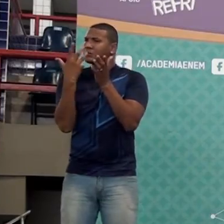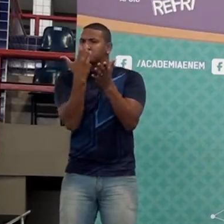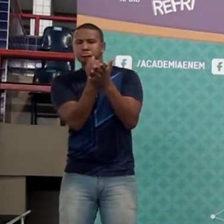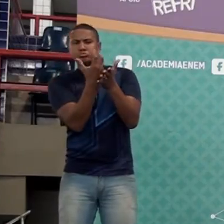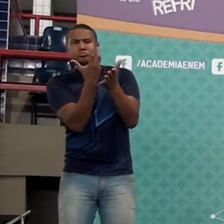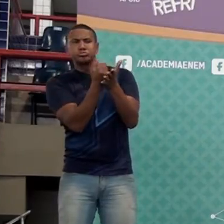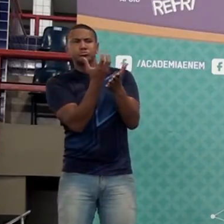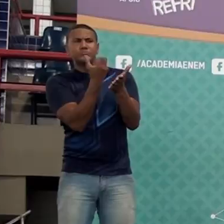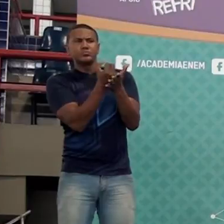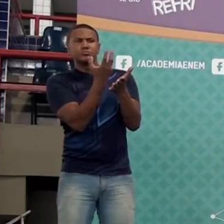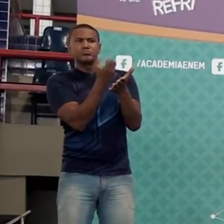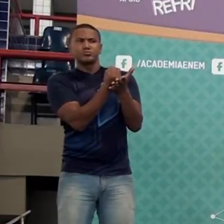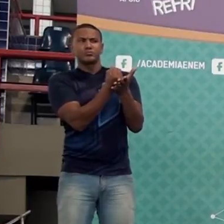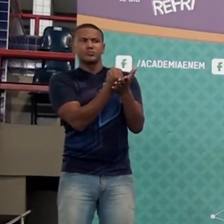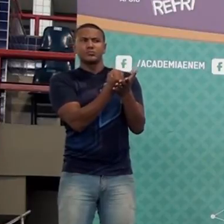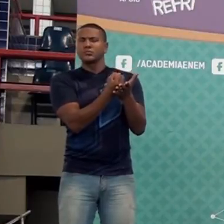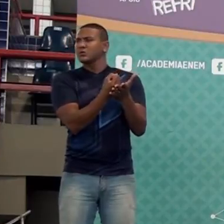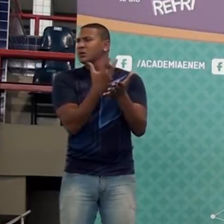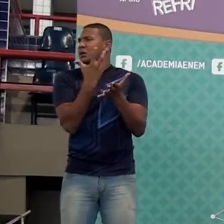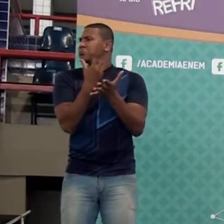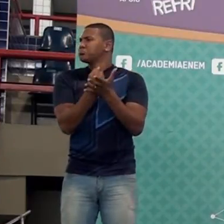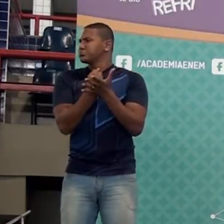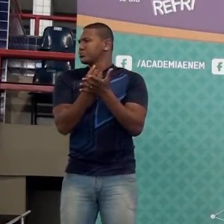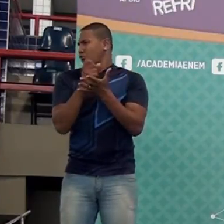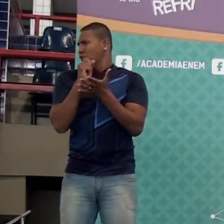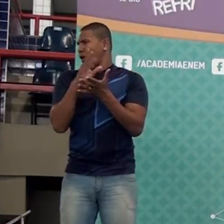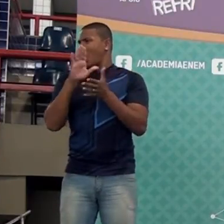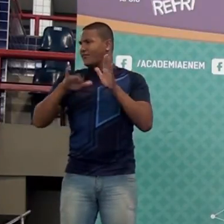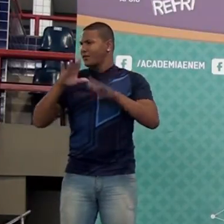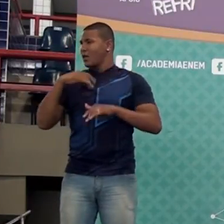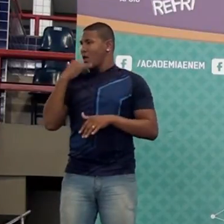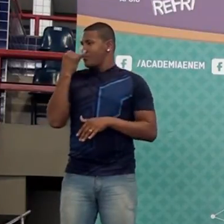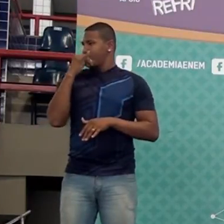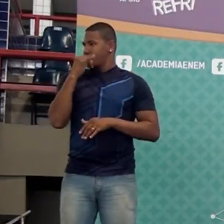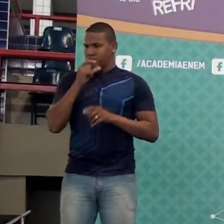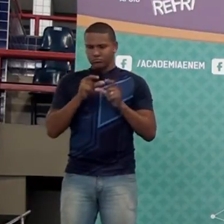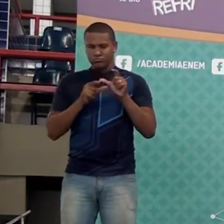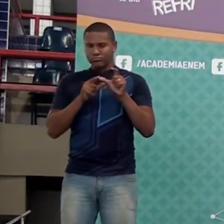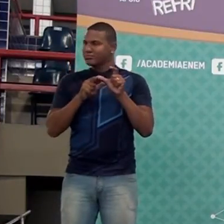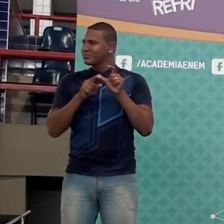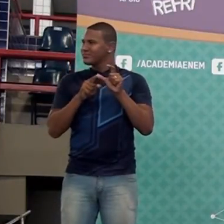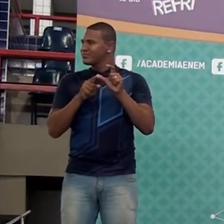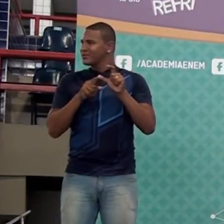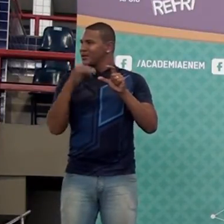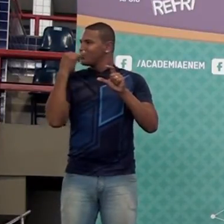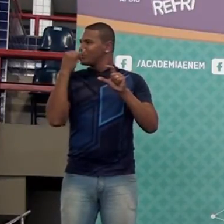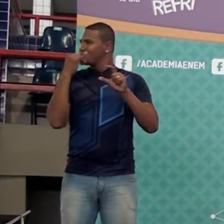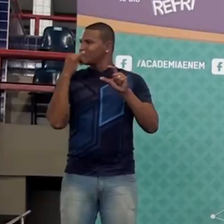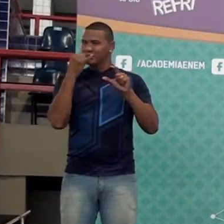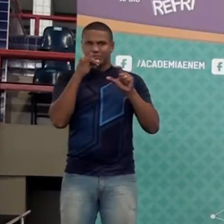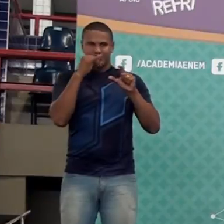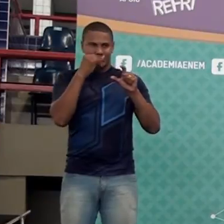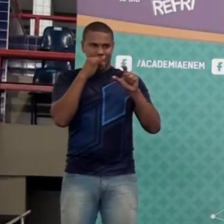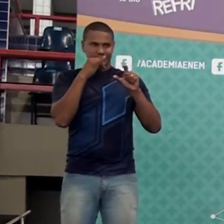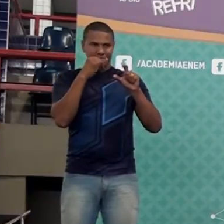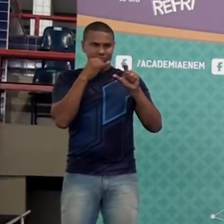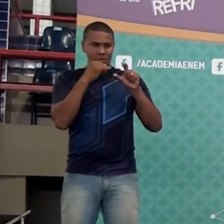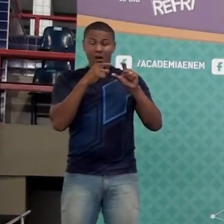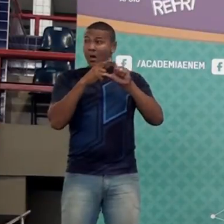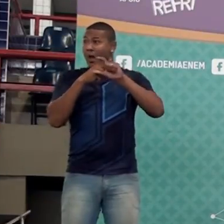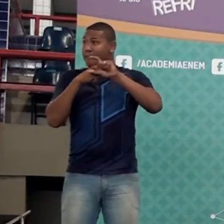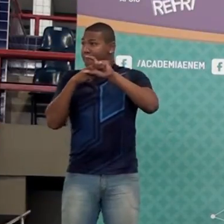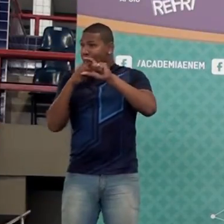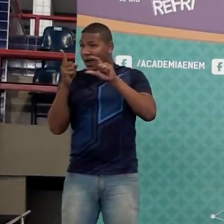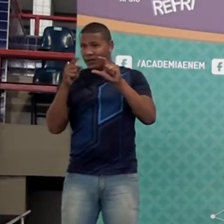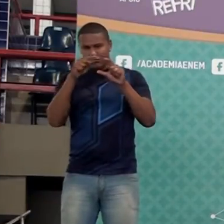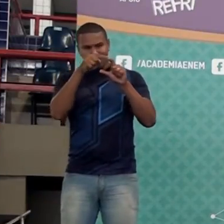pelos metais, eles são armazenados em baterias. O problema é que as baterias, elas têm uma baixa capacidade